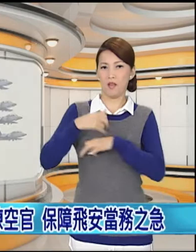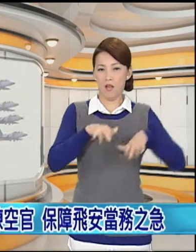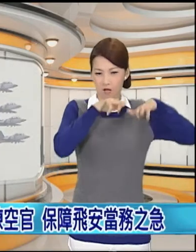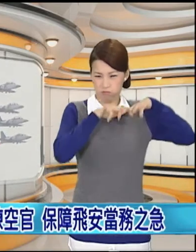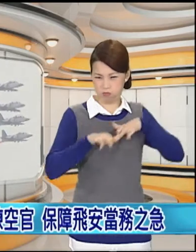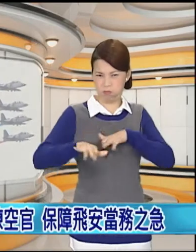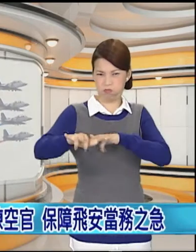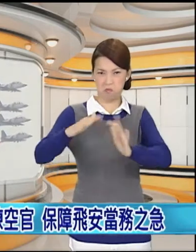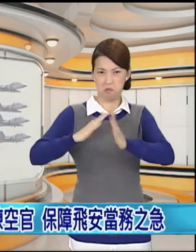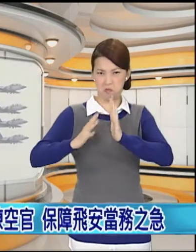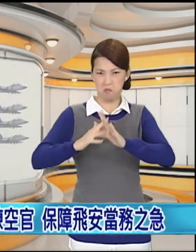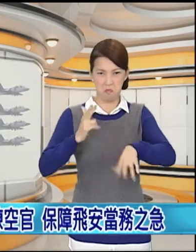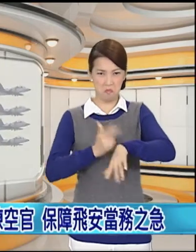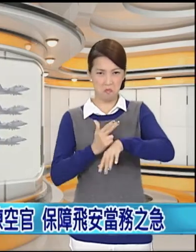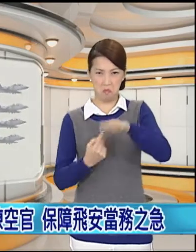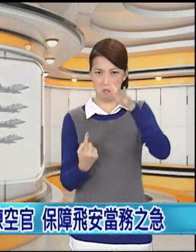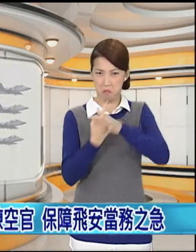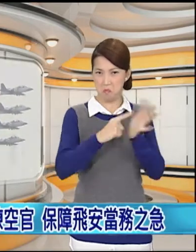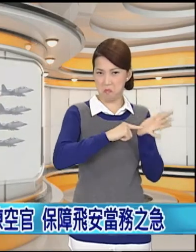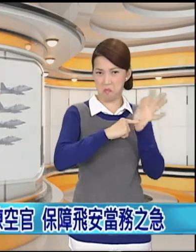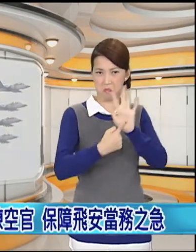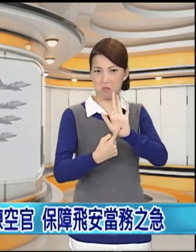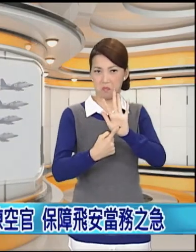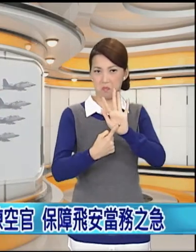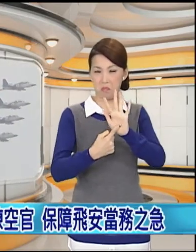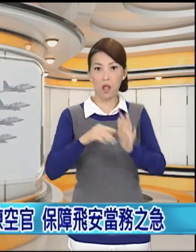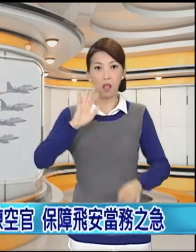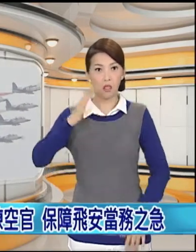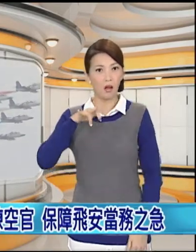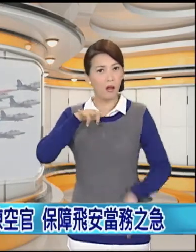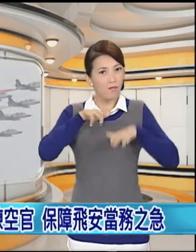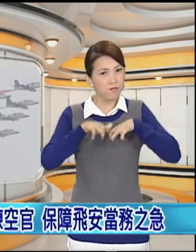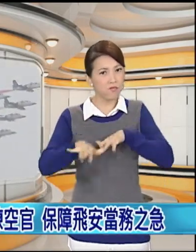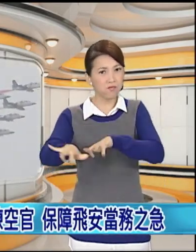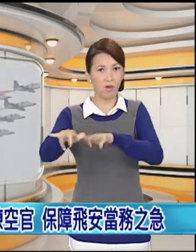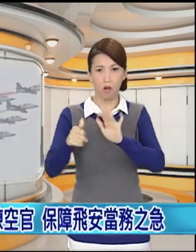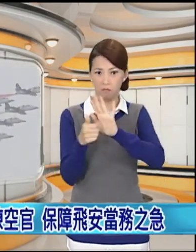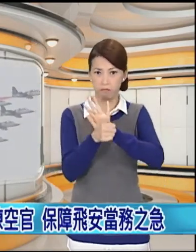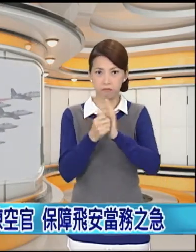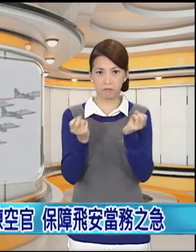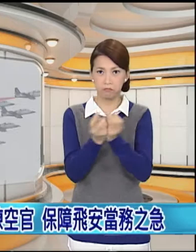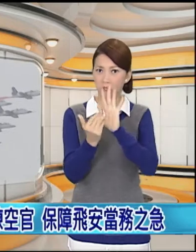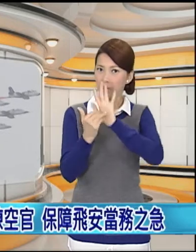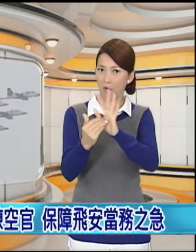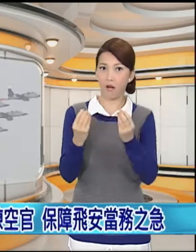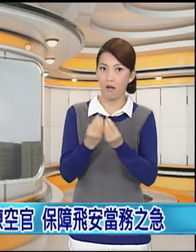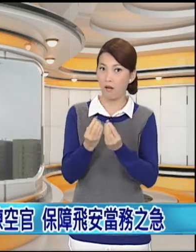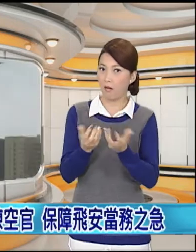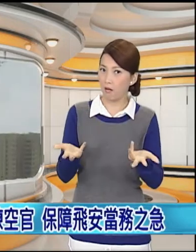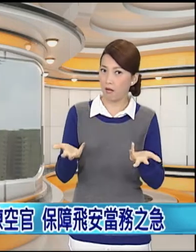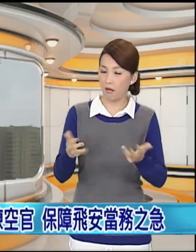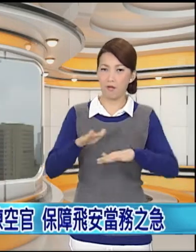现。但是要如何保障表演飞官的安全，更是重要课题。